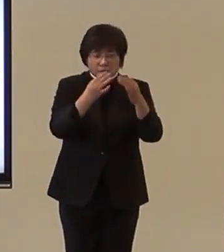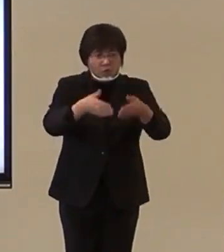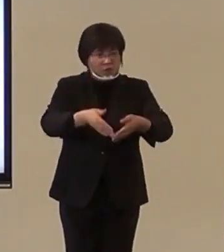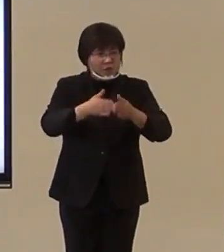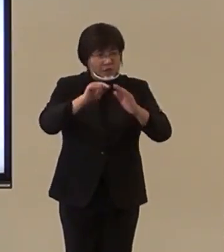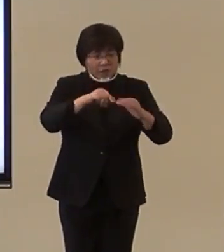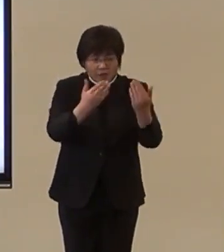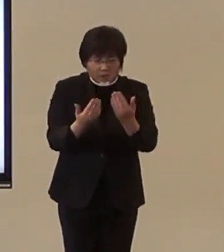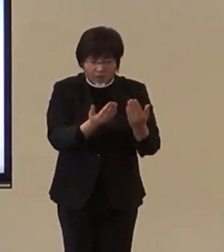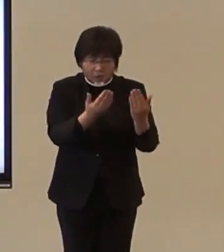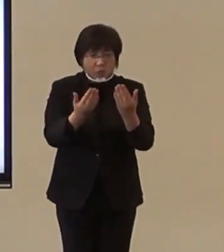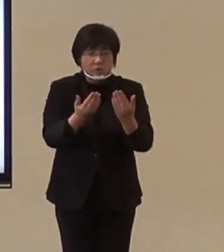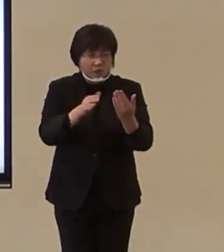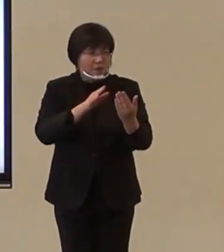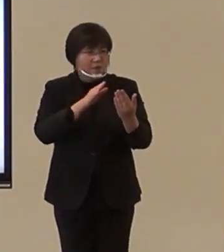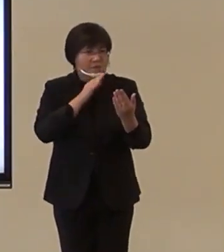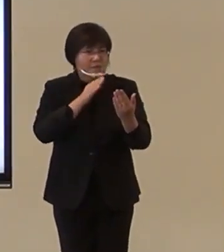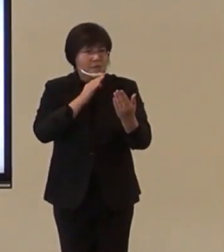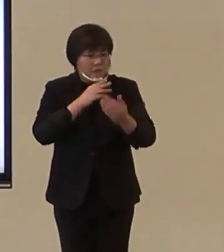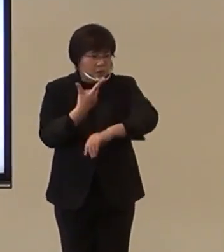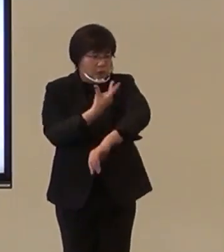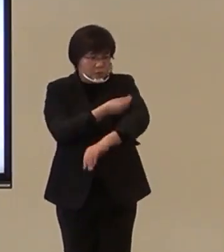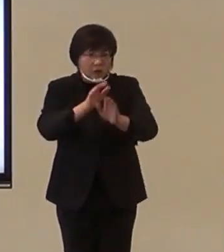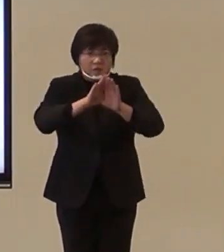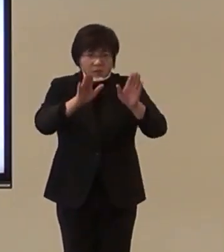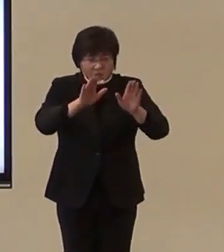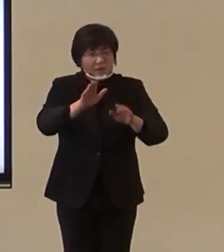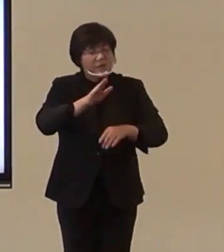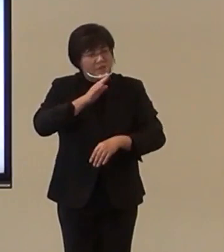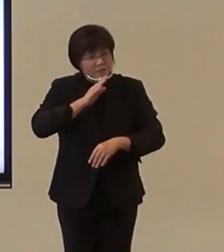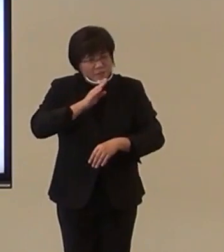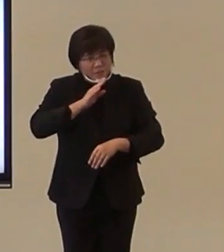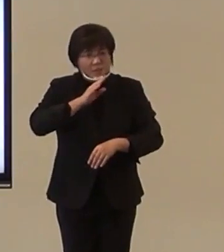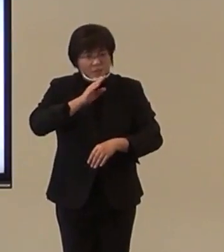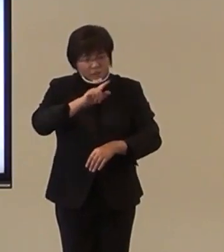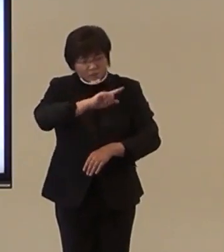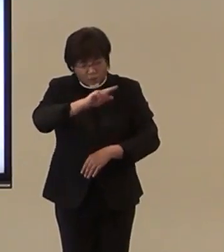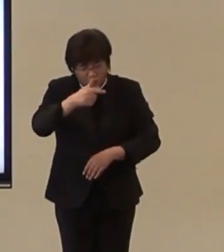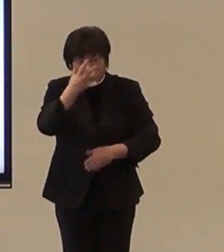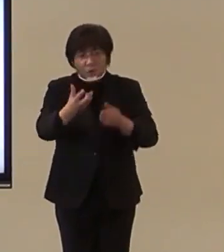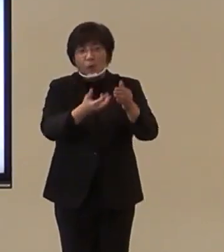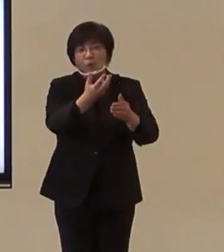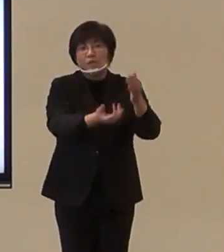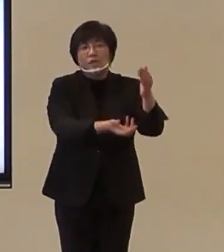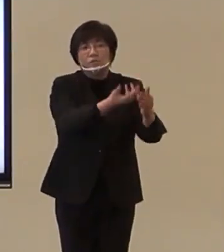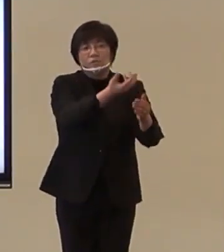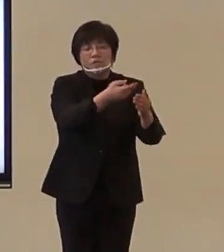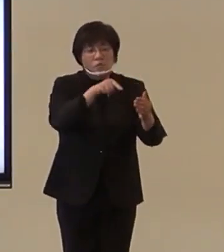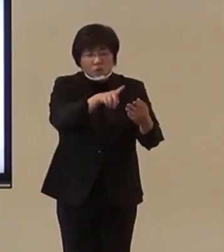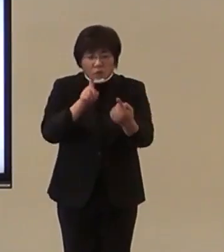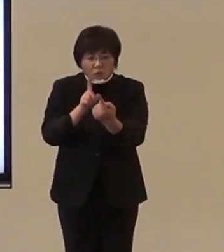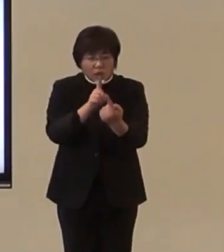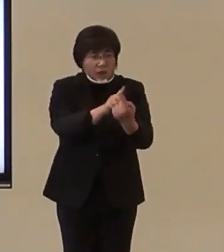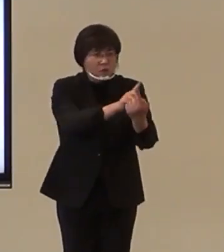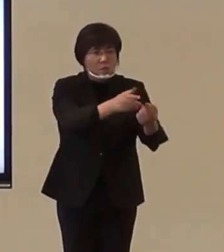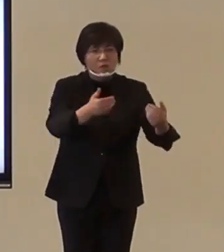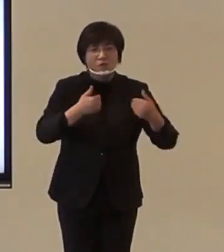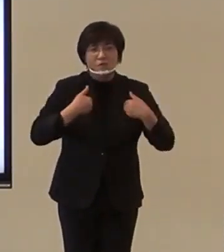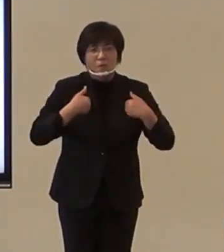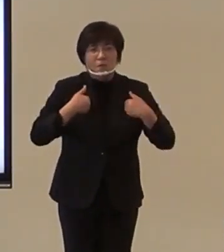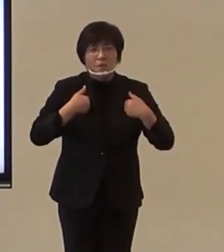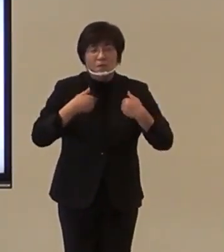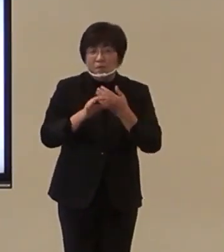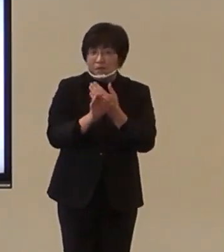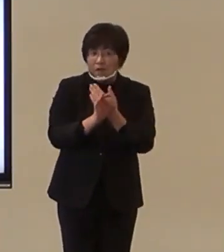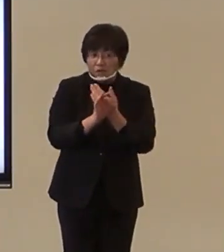して実際打つっていったらですね、またいろんなことが起こってくると思います。そこのことも対応しなきゃいけません。例え